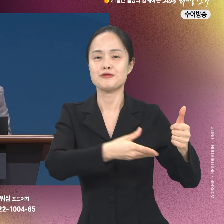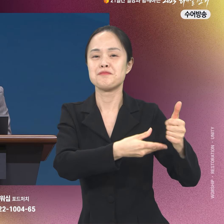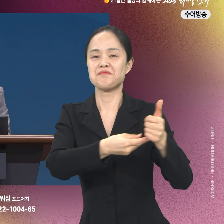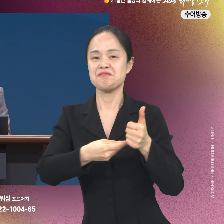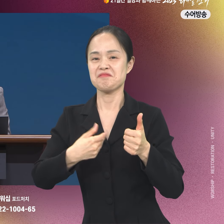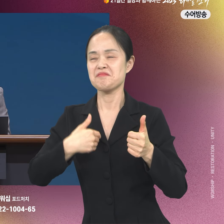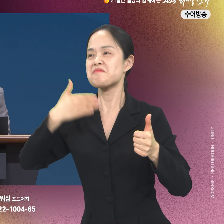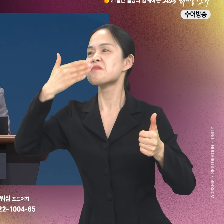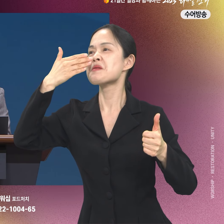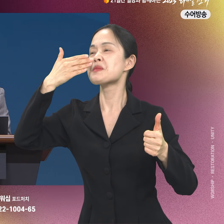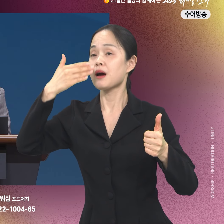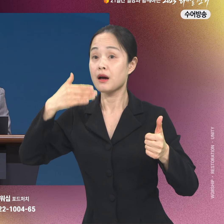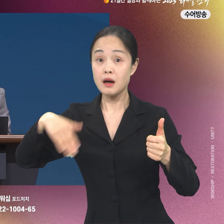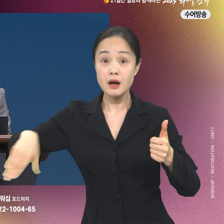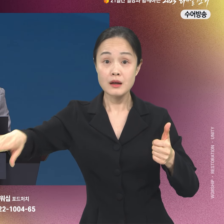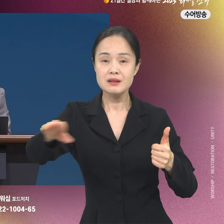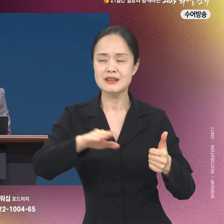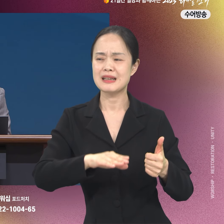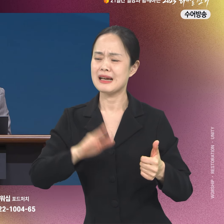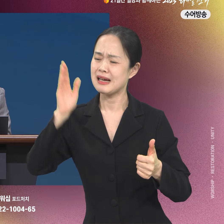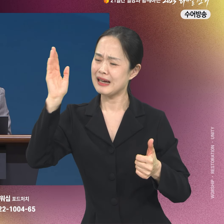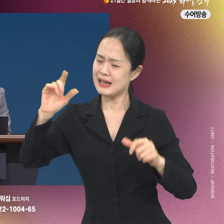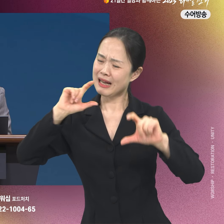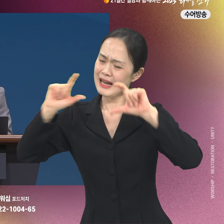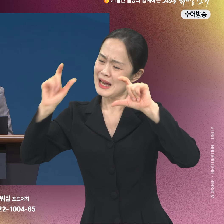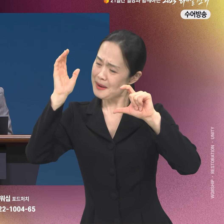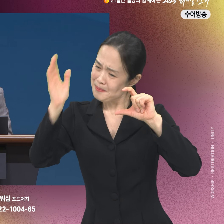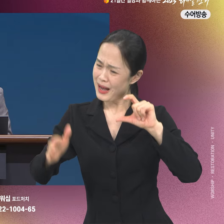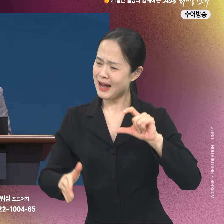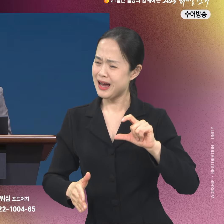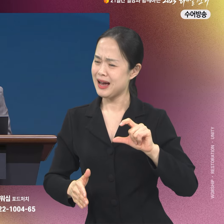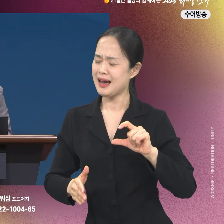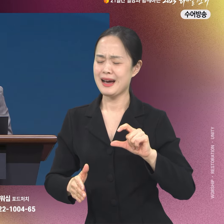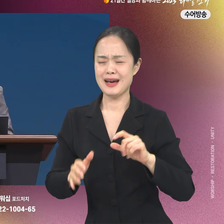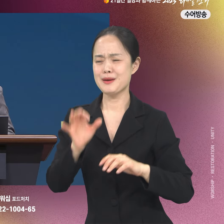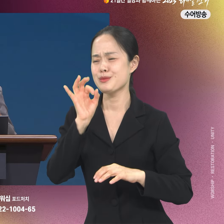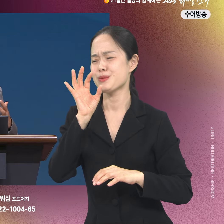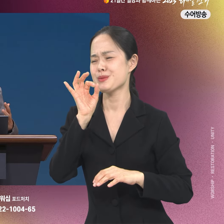그런데 그런 일이 하나씩 현실화됩니다.